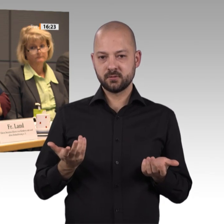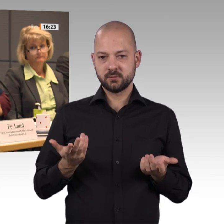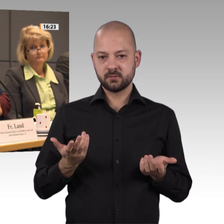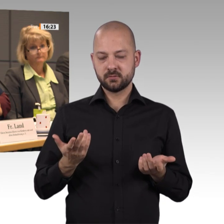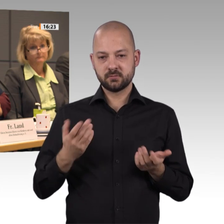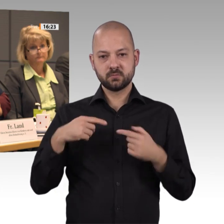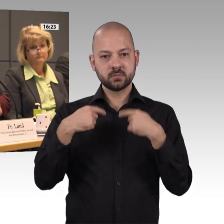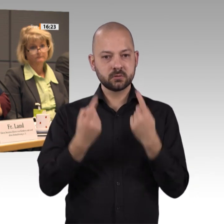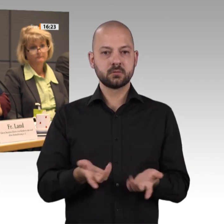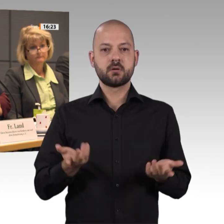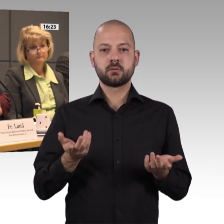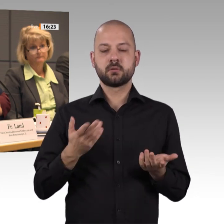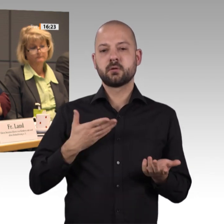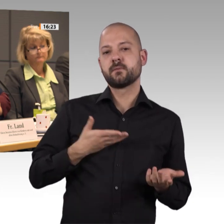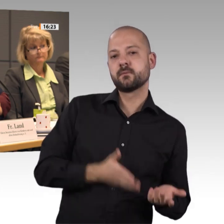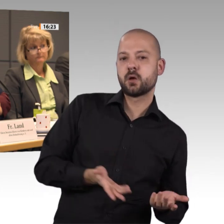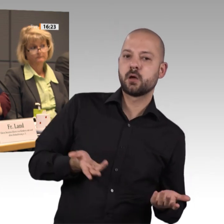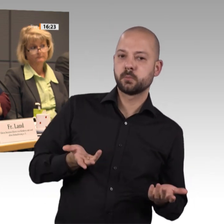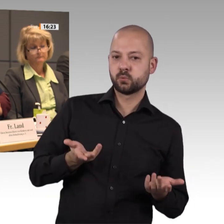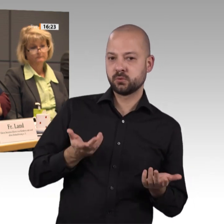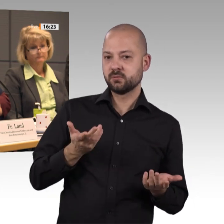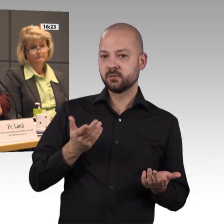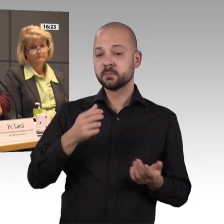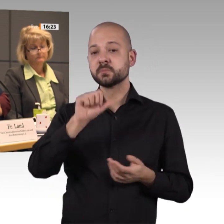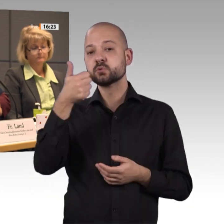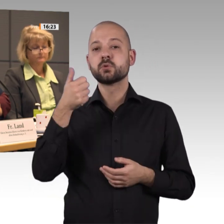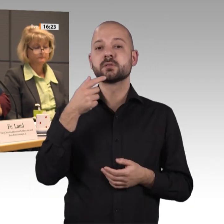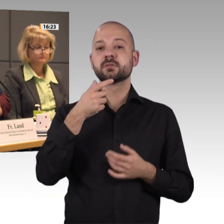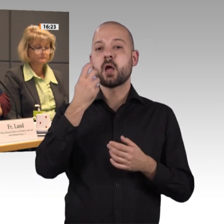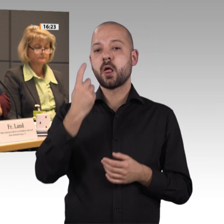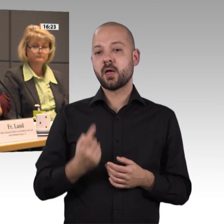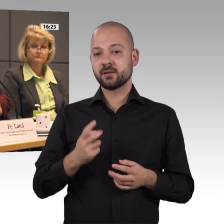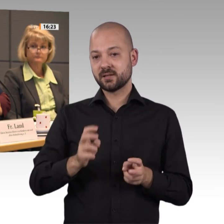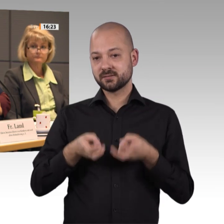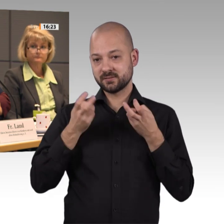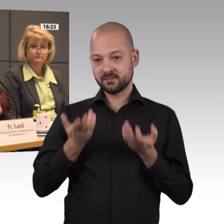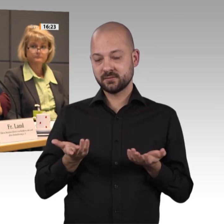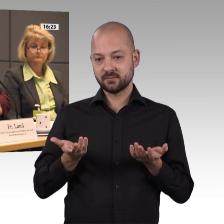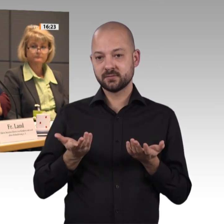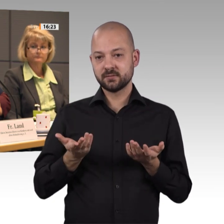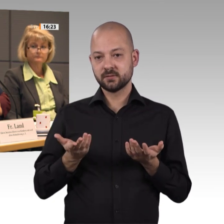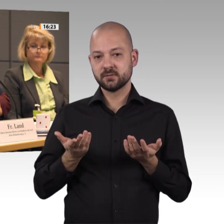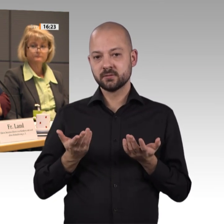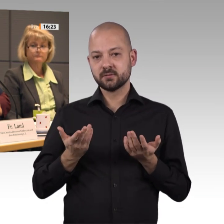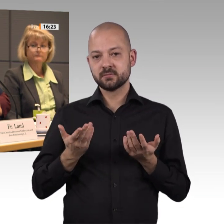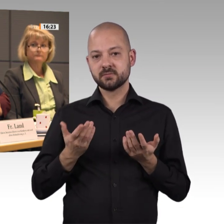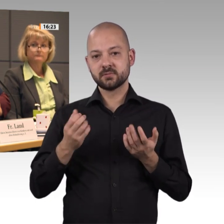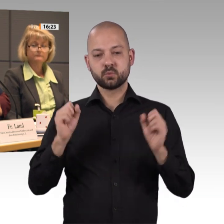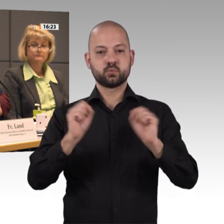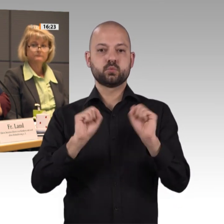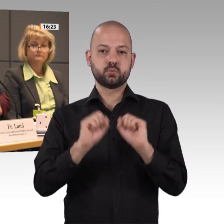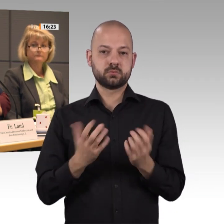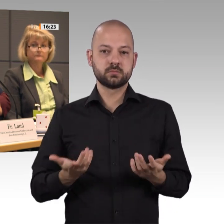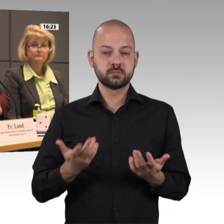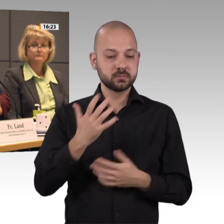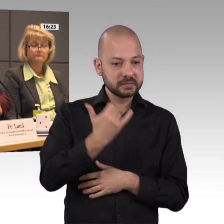es möglicherweise sogar sterben könnte. Und das ist auch eine psychische Belastung, die nicht zu unterschätzen ist. Also das nur mal so